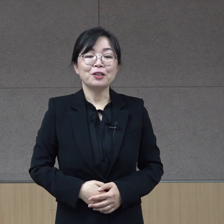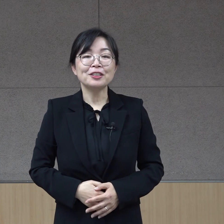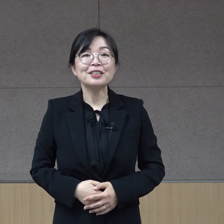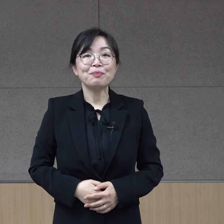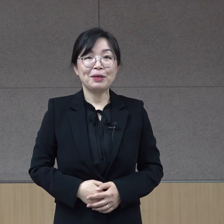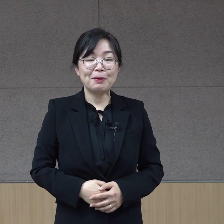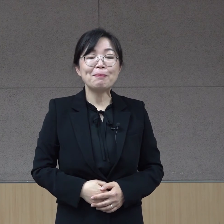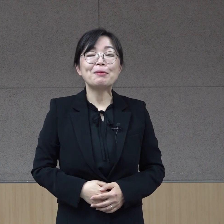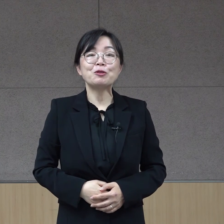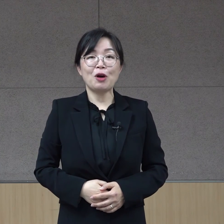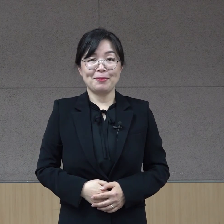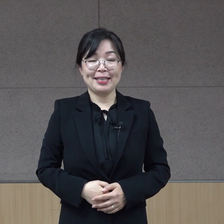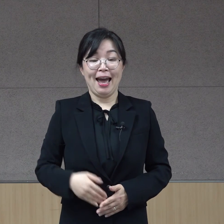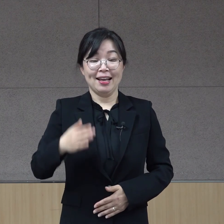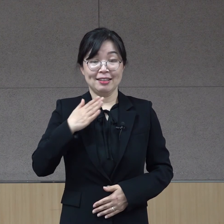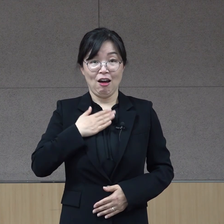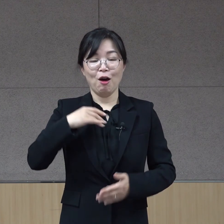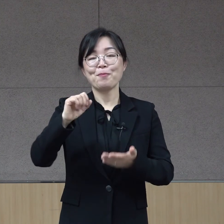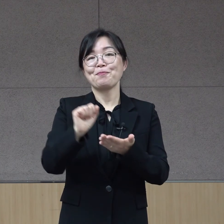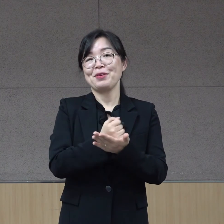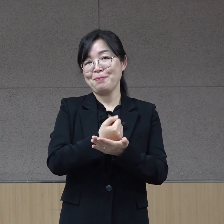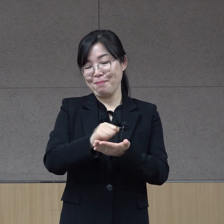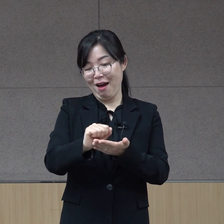저는 비빔밥을 좋아합니다.